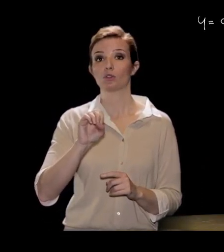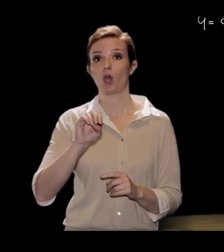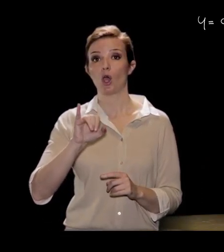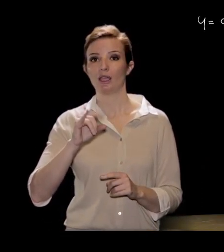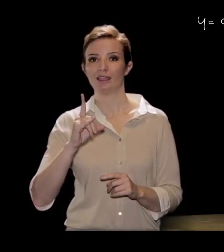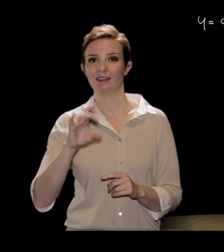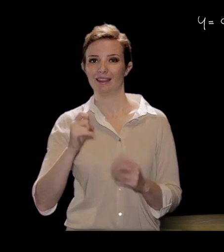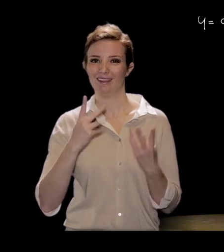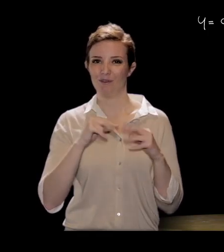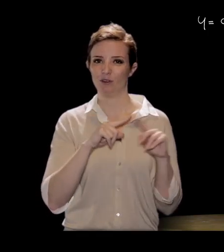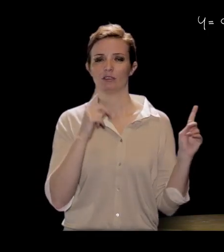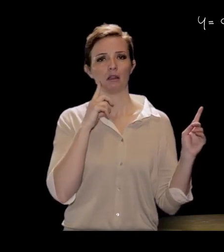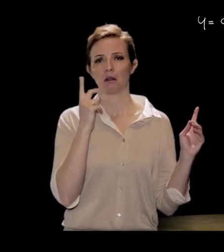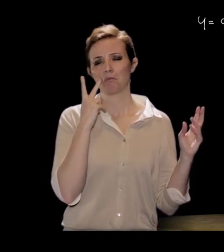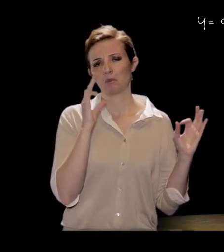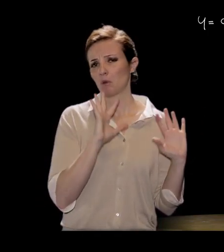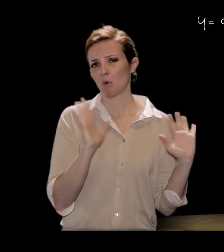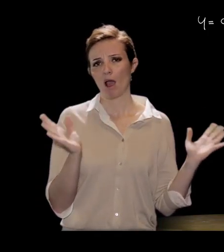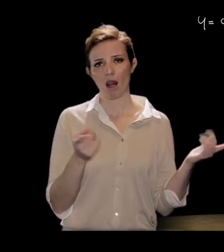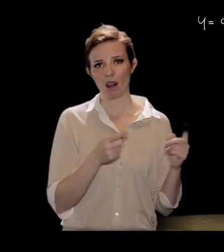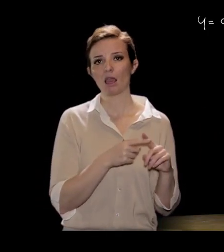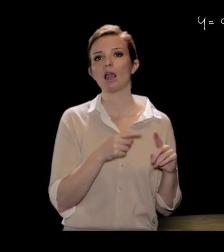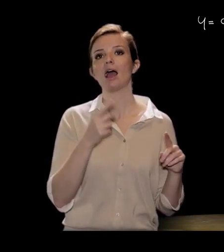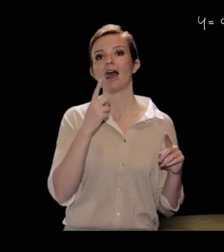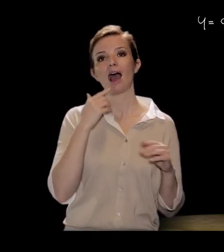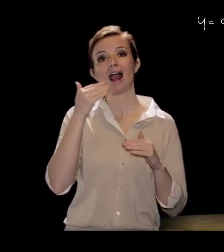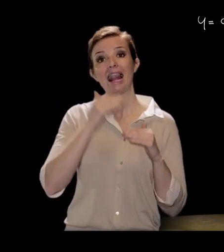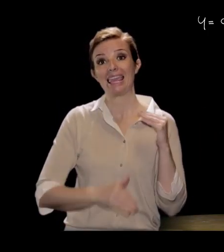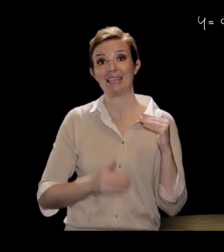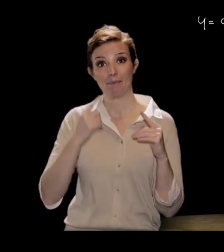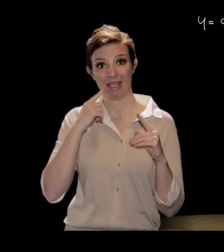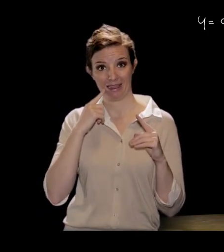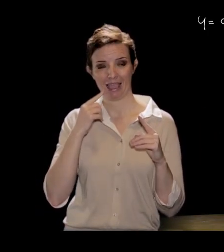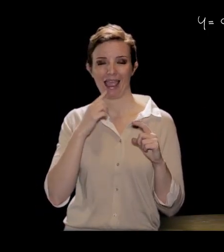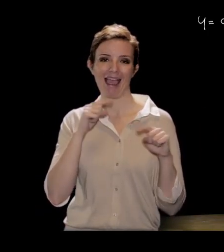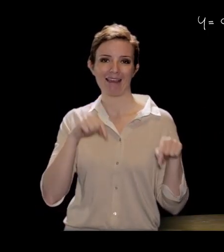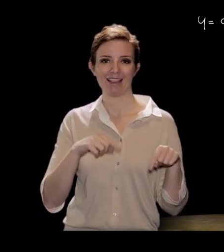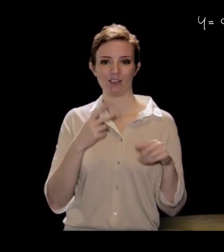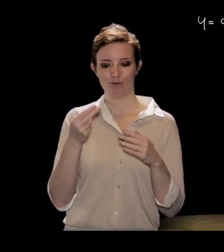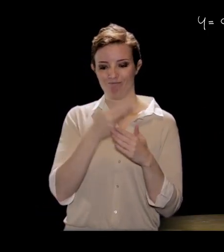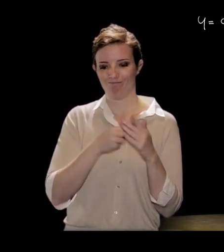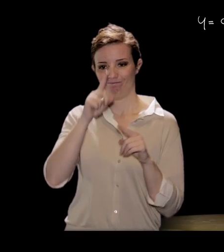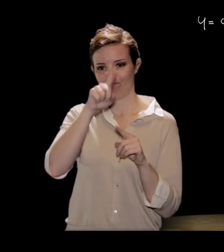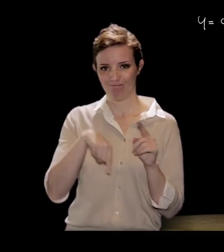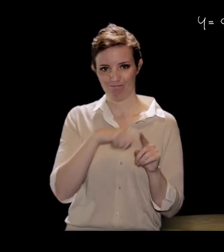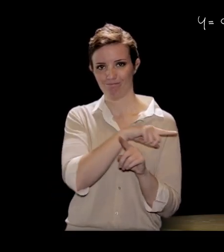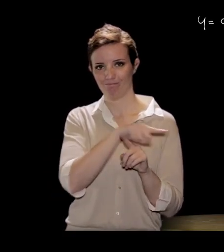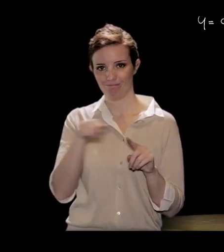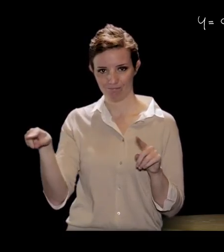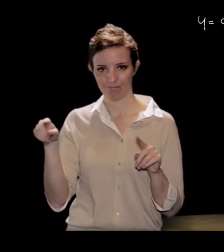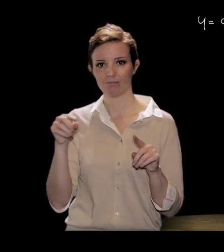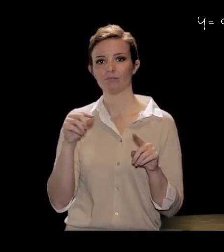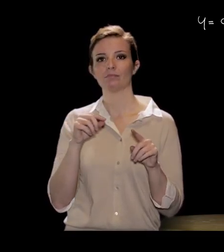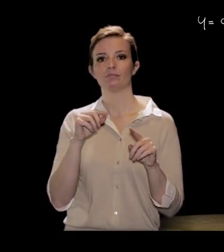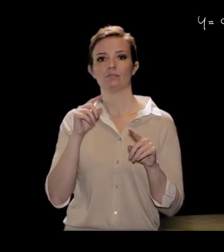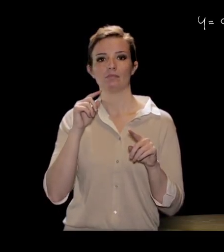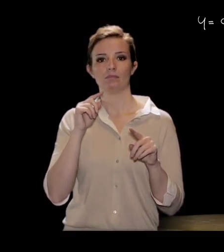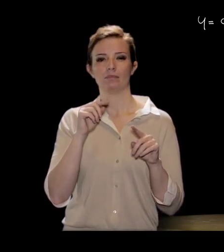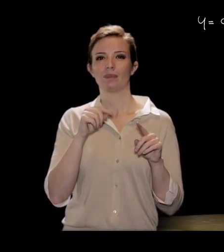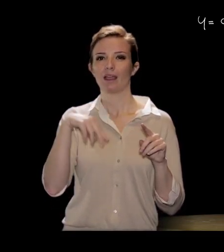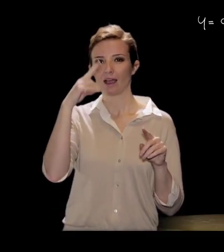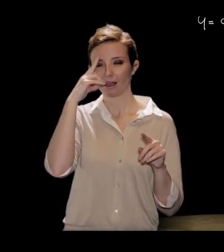andiamo a vedere in modo analogo il limite, questa volta la limitazione che faremo sulla cosinusoide che è